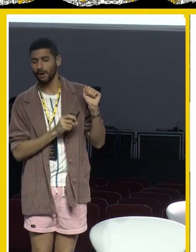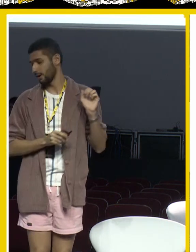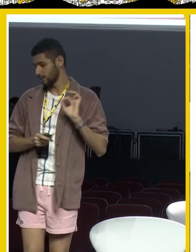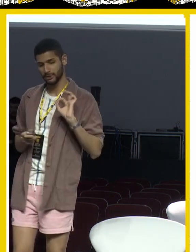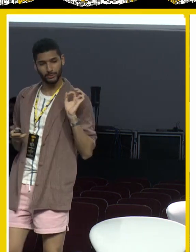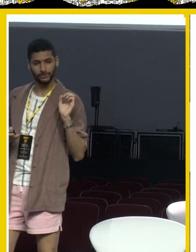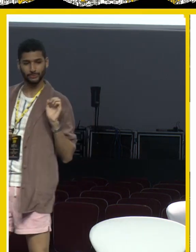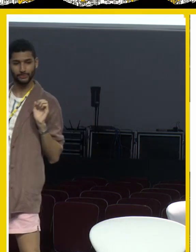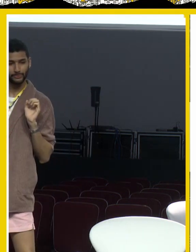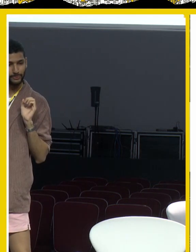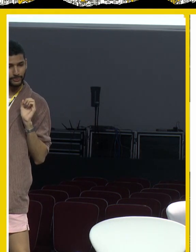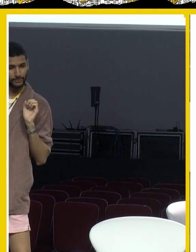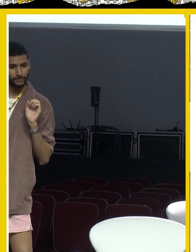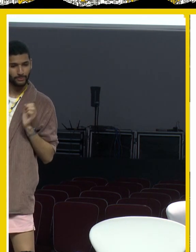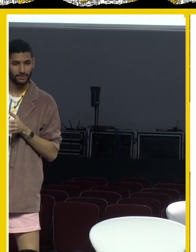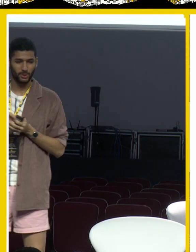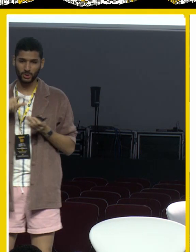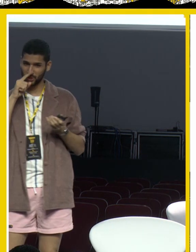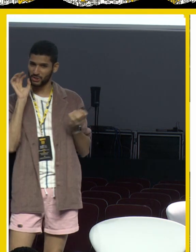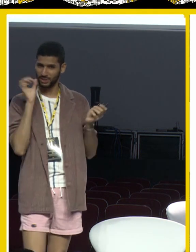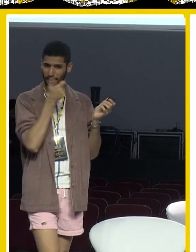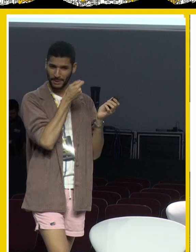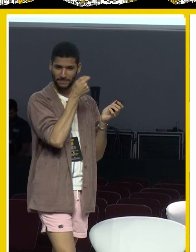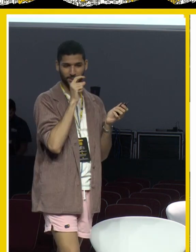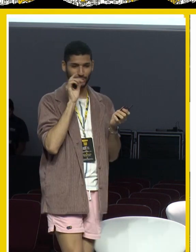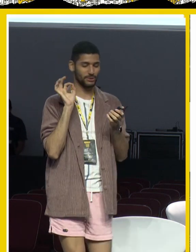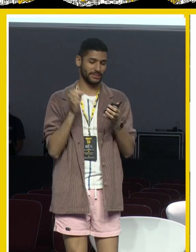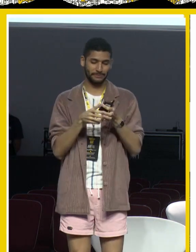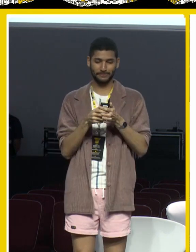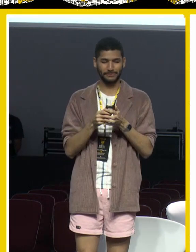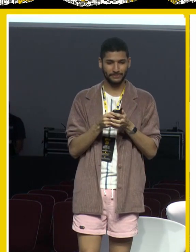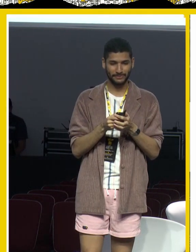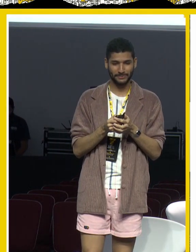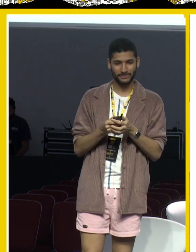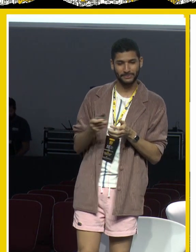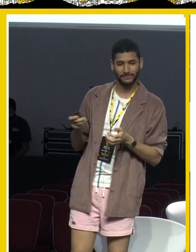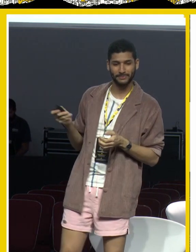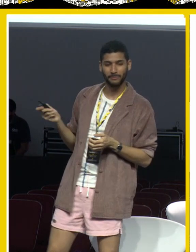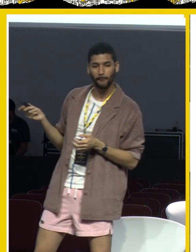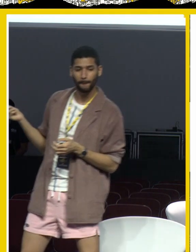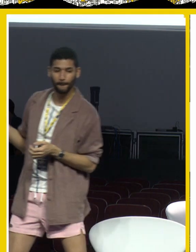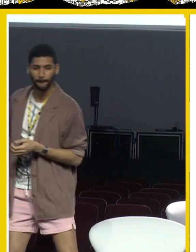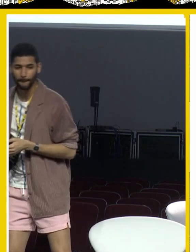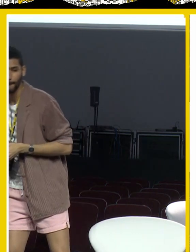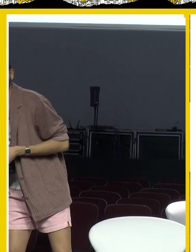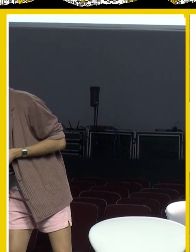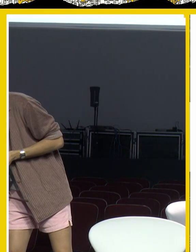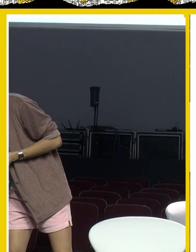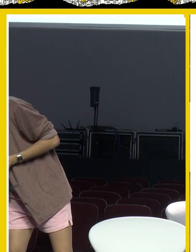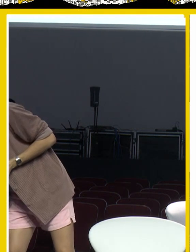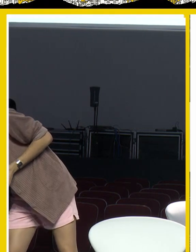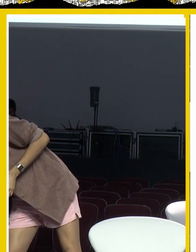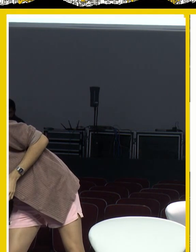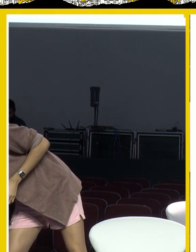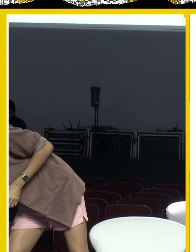há um ótimo muito bom e chiquinha fica passando aqui que legal